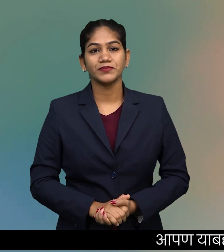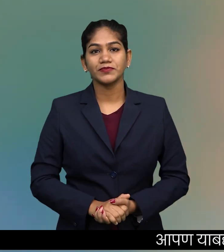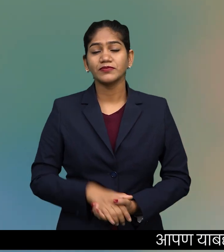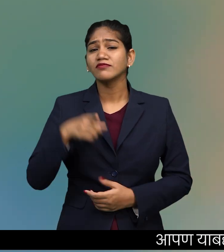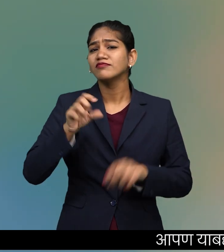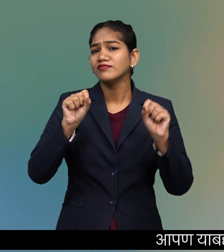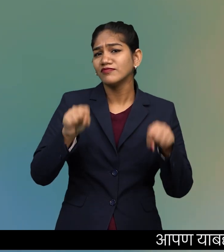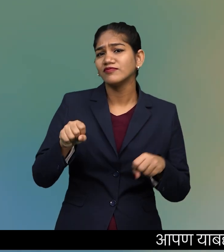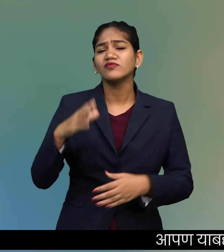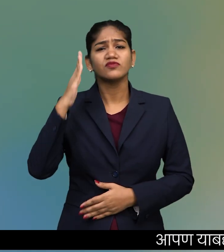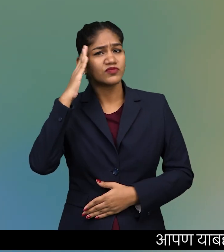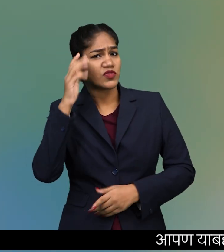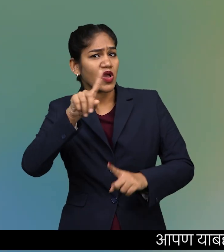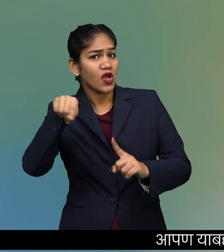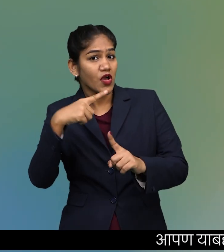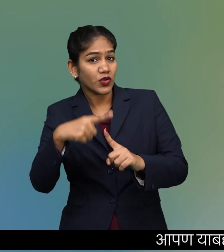आपण याबद्दल जाणून घेऊ शकाल.